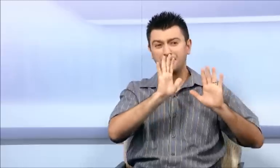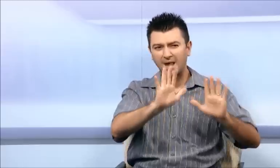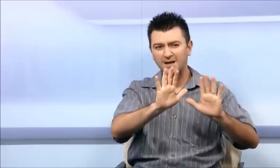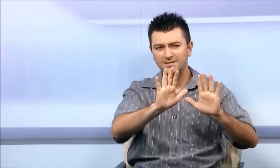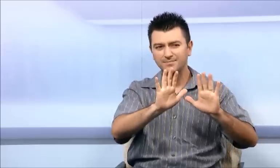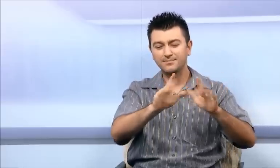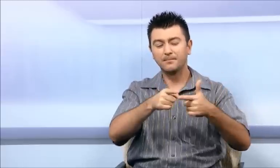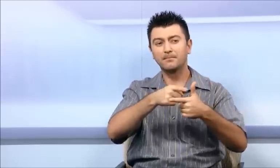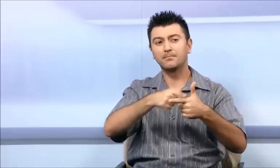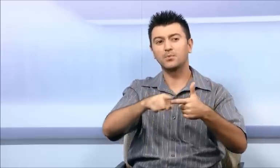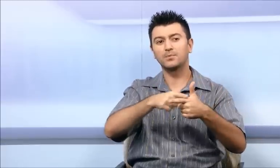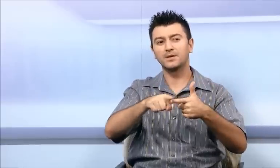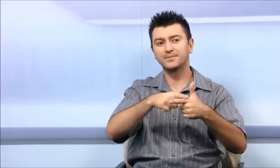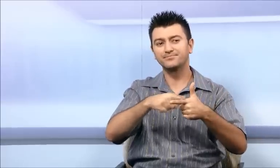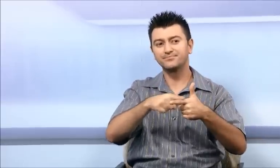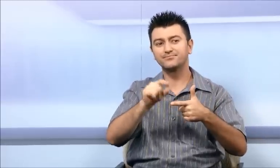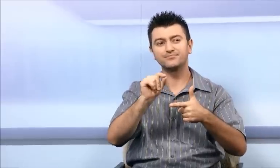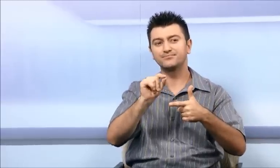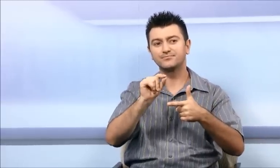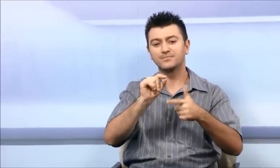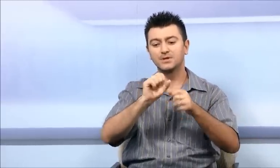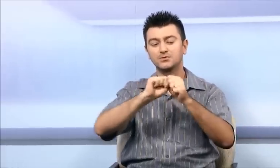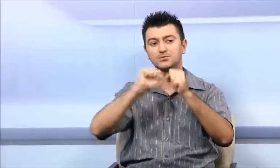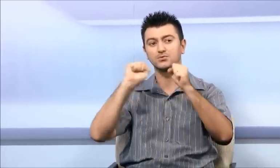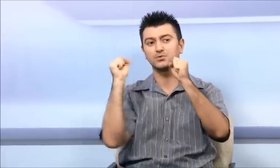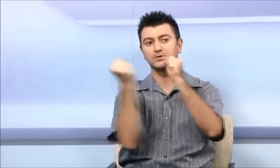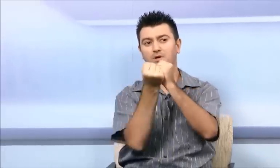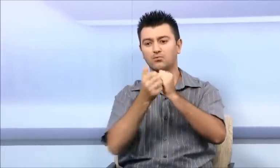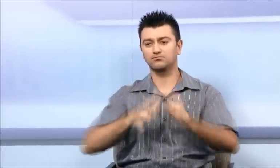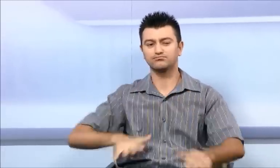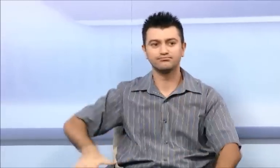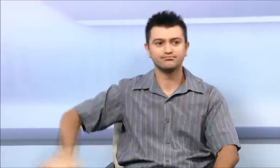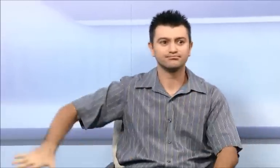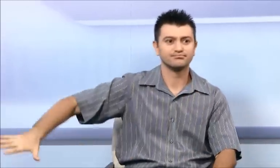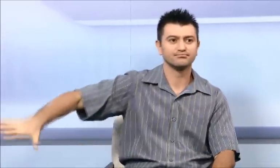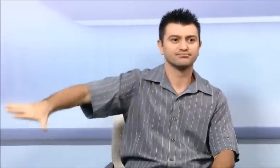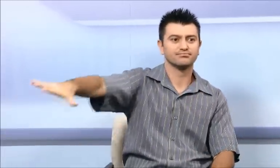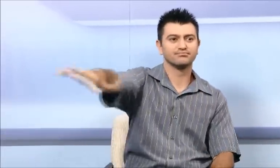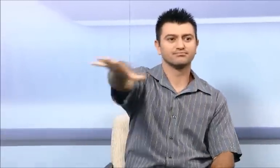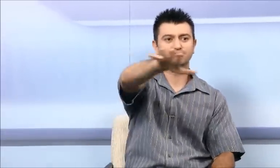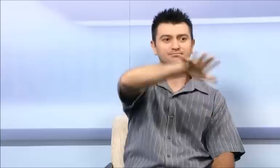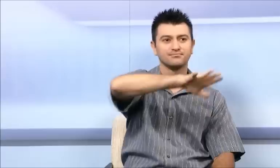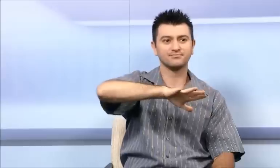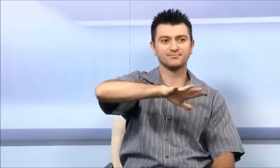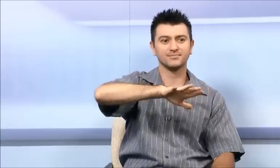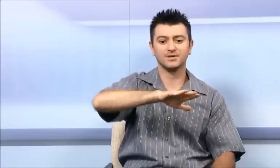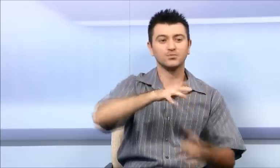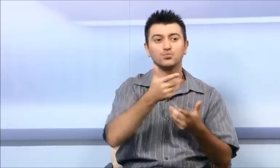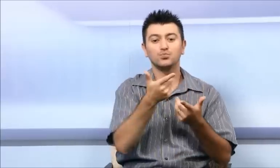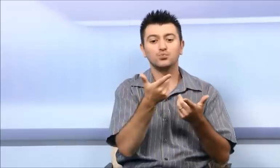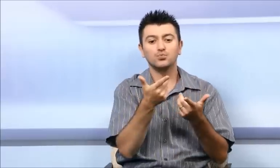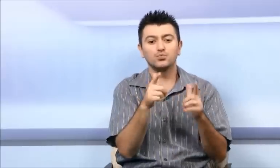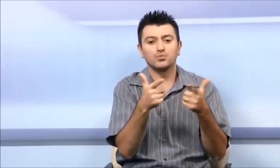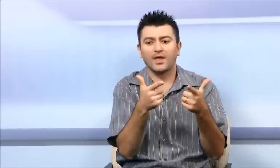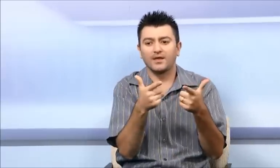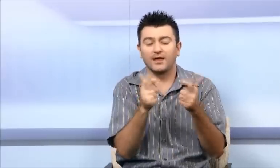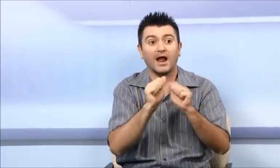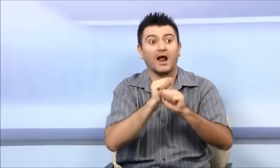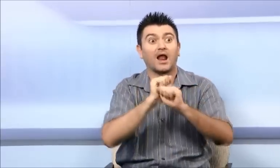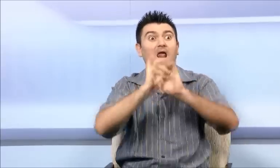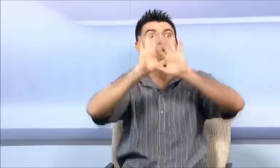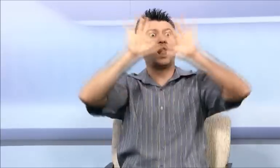realmente, o que ela explicou tem razão, mas tem um problema. É um problema social que engloba todas as